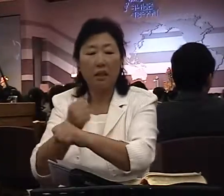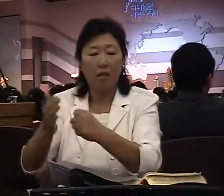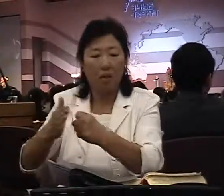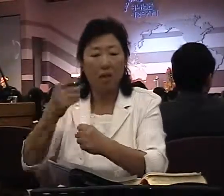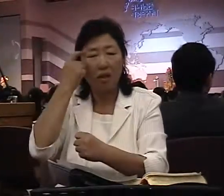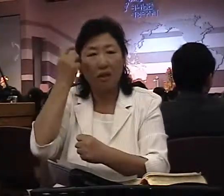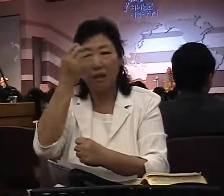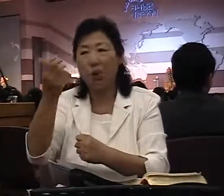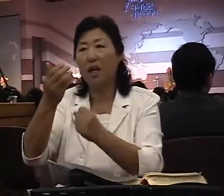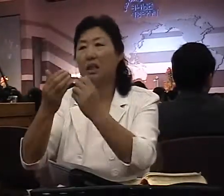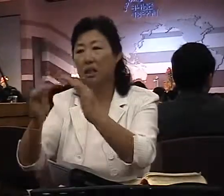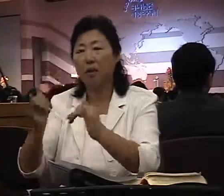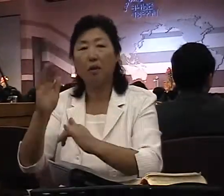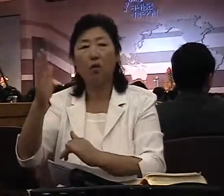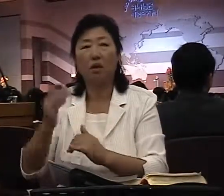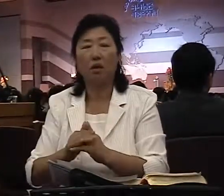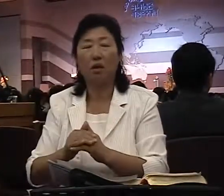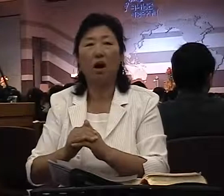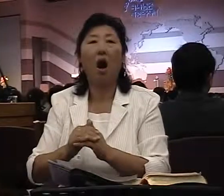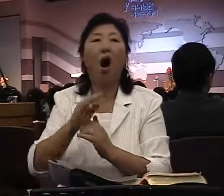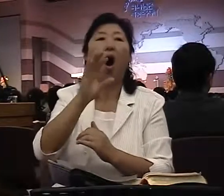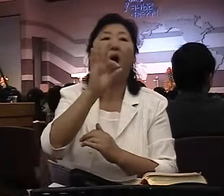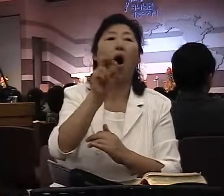게 이게 옵션이 아니에요. 선택이 아니에요. 선택 과제가